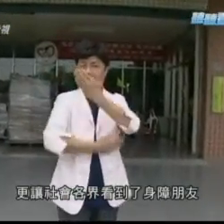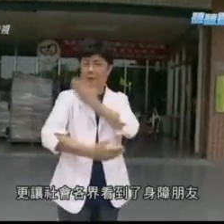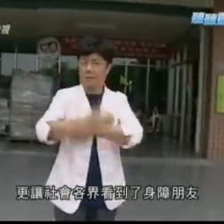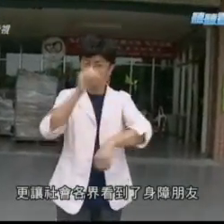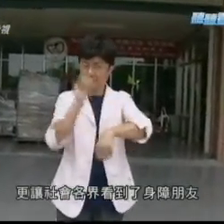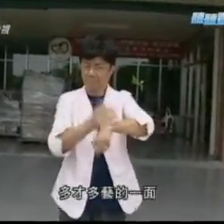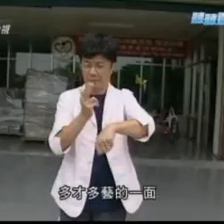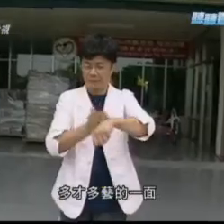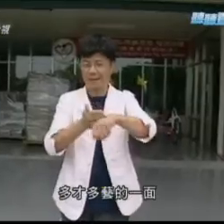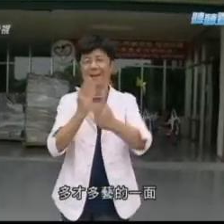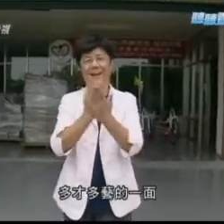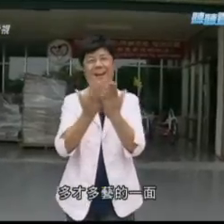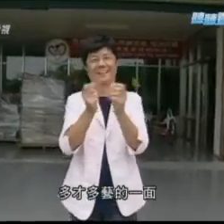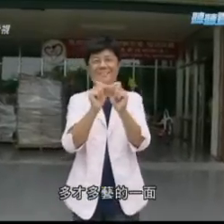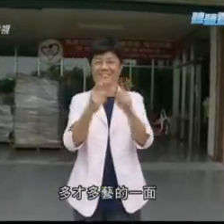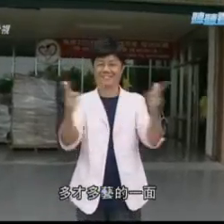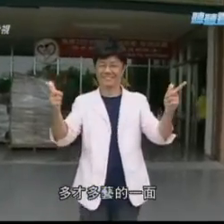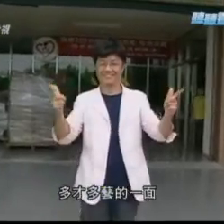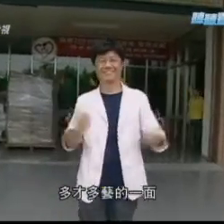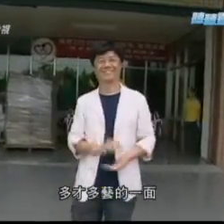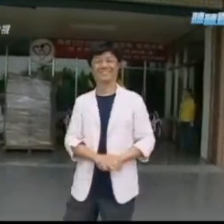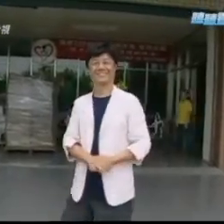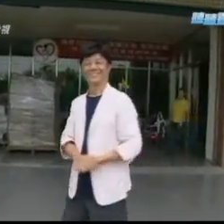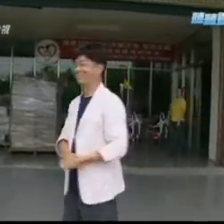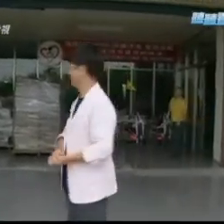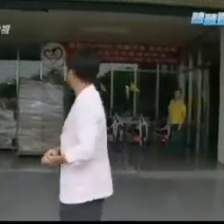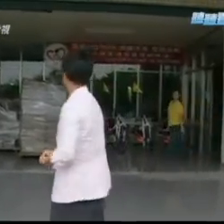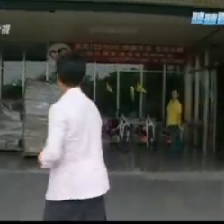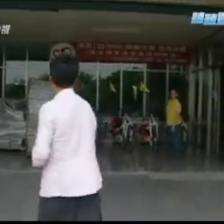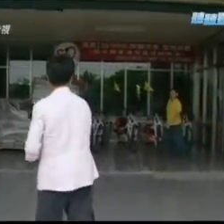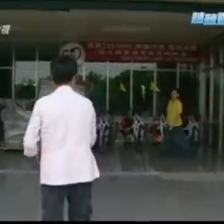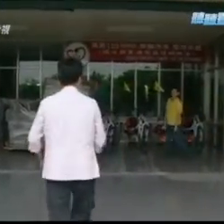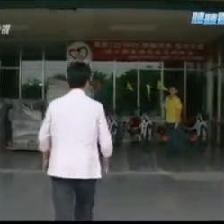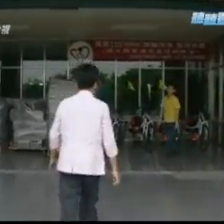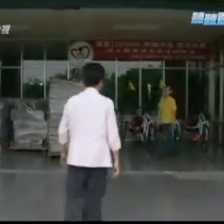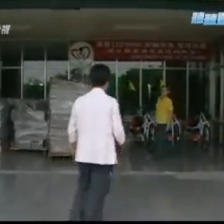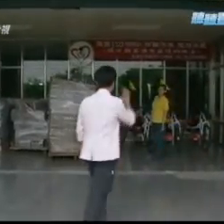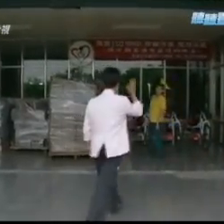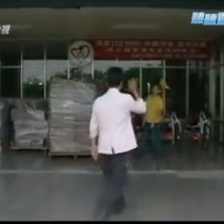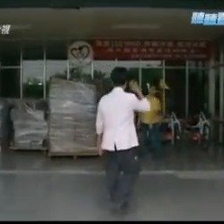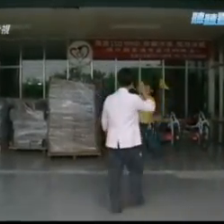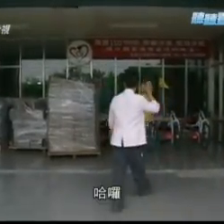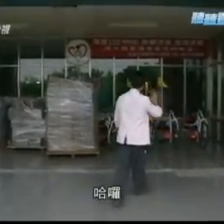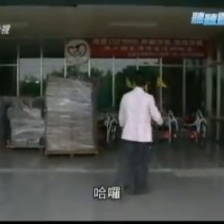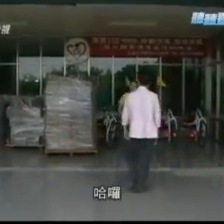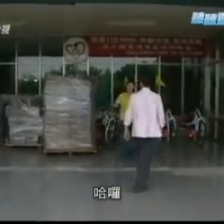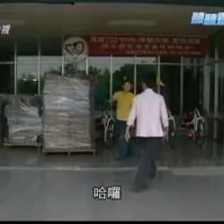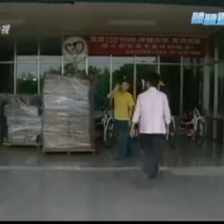障朋友多才多艺的一面呢。 Hello。